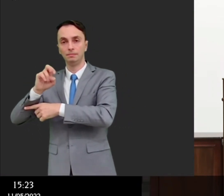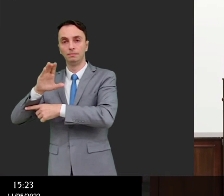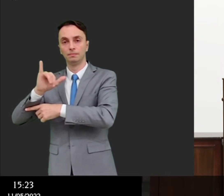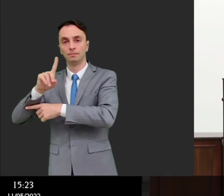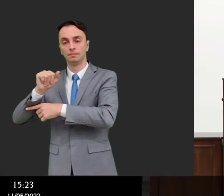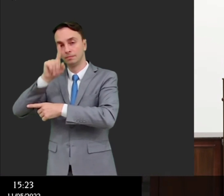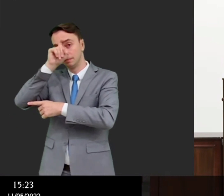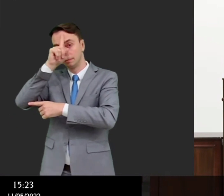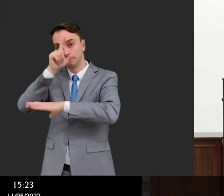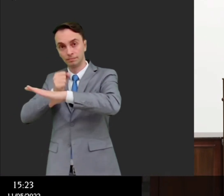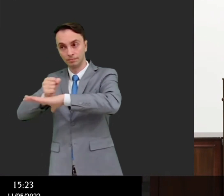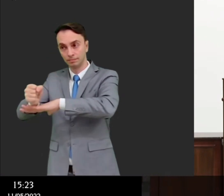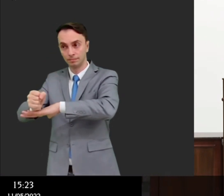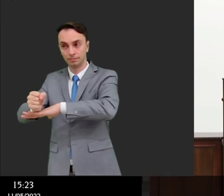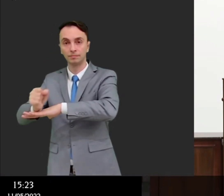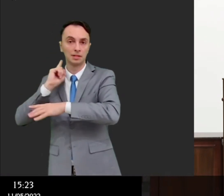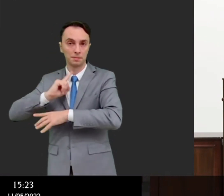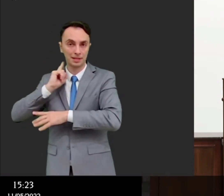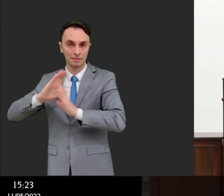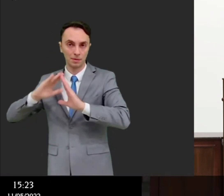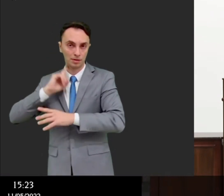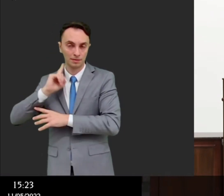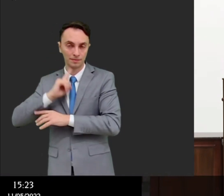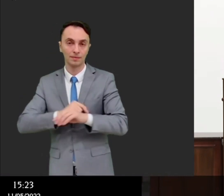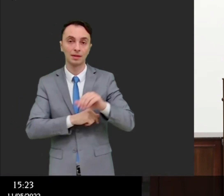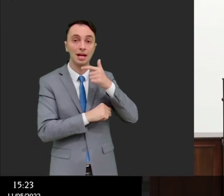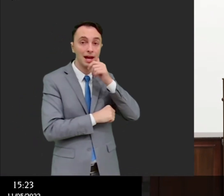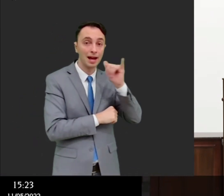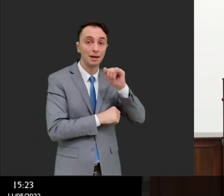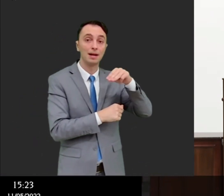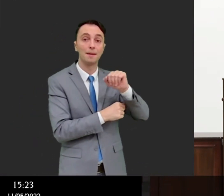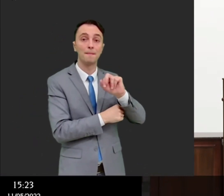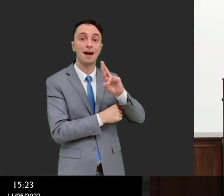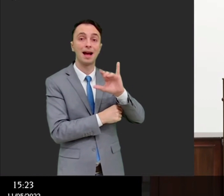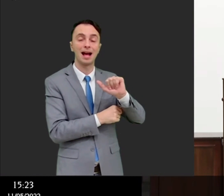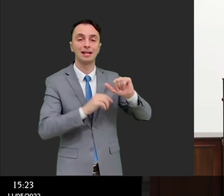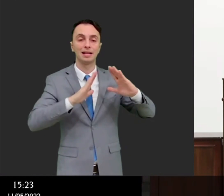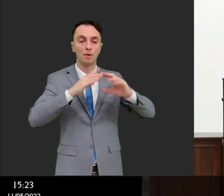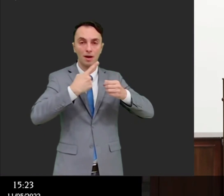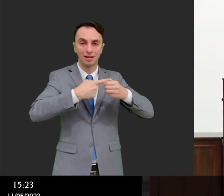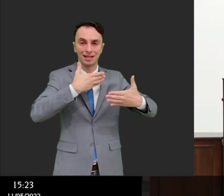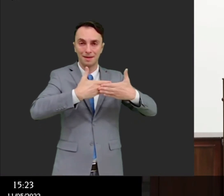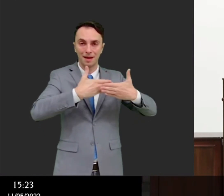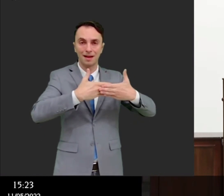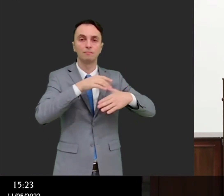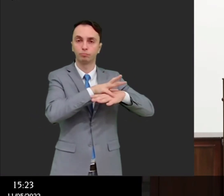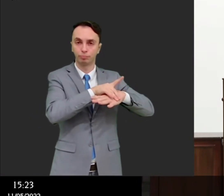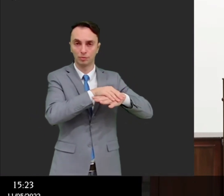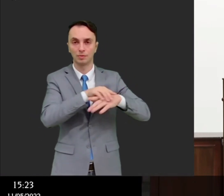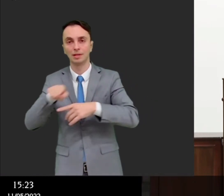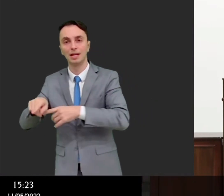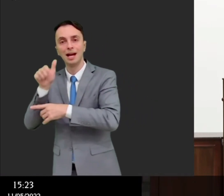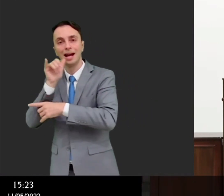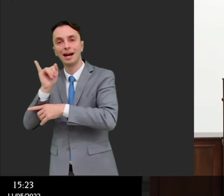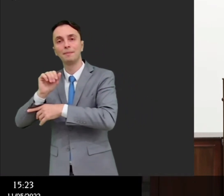está hospitalizada. A irmã Nália Maria de Ribeirão Preto está enferma. E a irmã